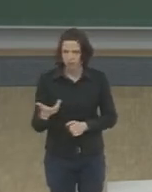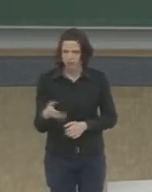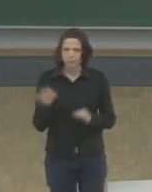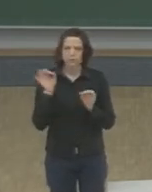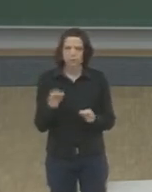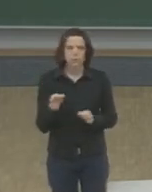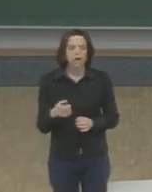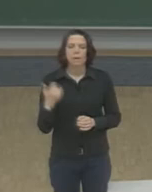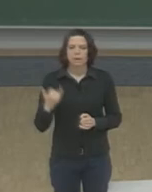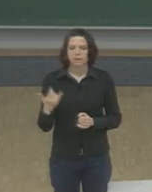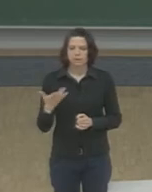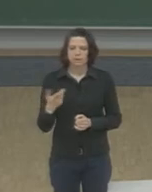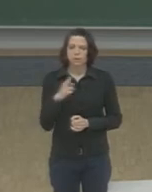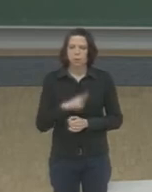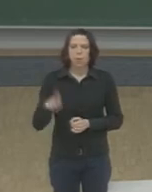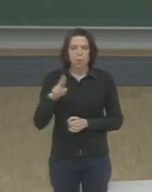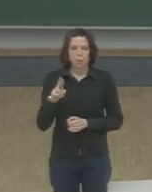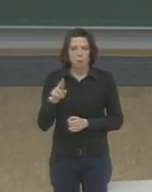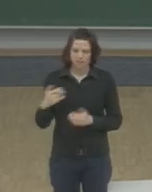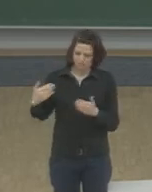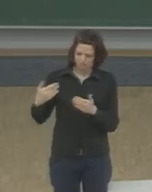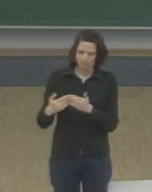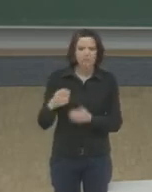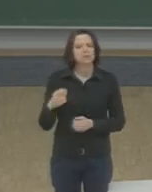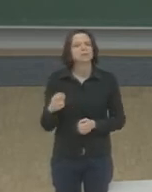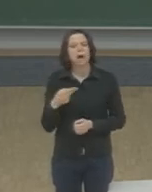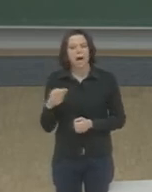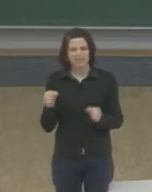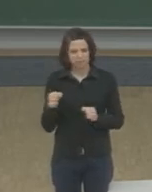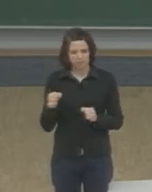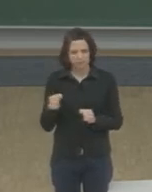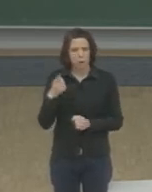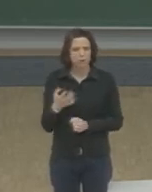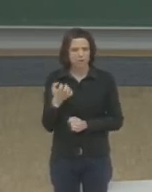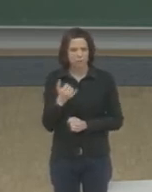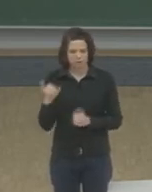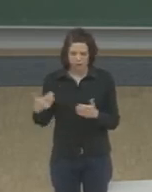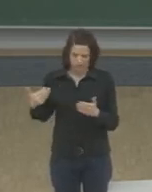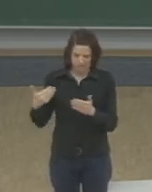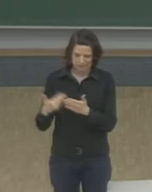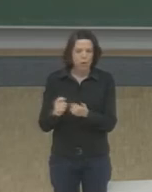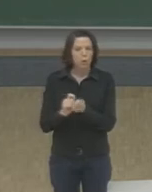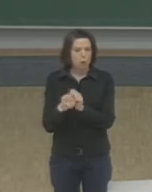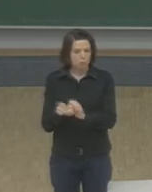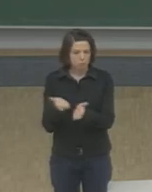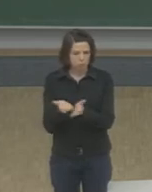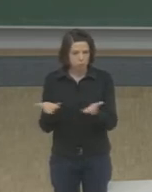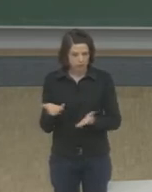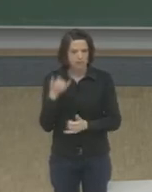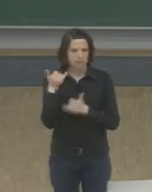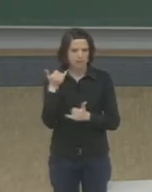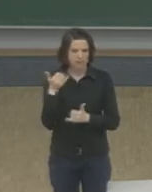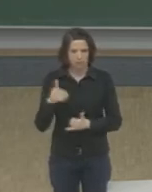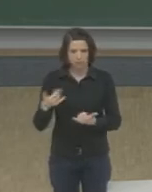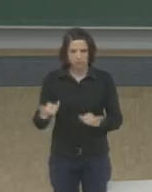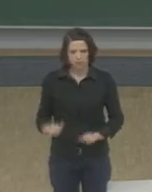gut 150 Jahren zwischen Humboldt und Heinrich Winter? Zunächst mal gibt es Telefone. Ansonsten nenne ich zumindest